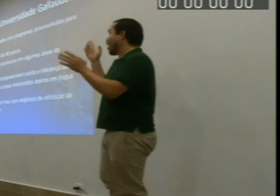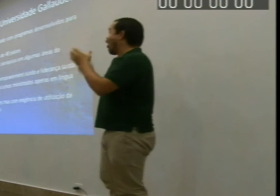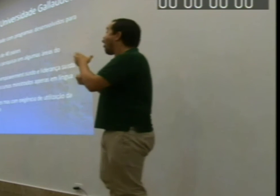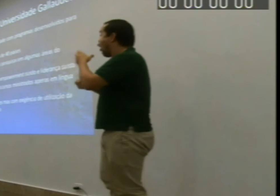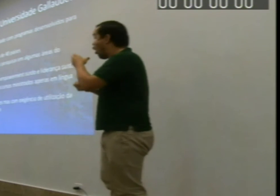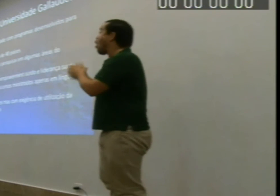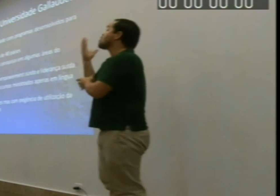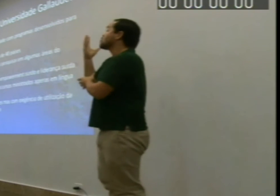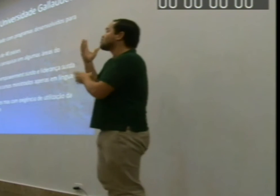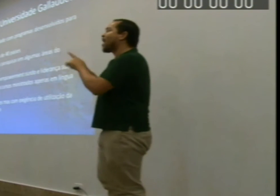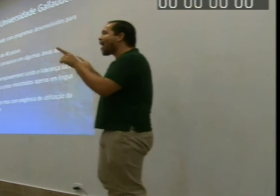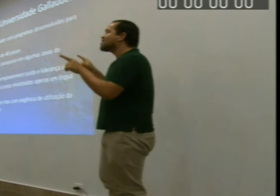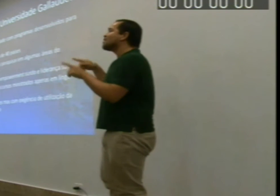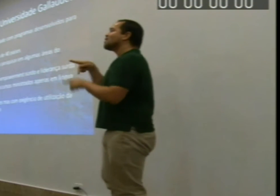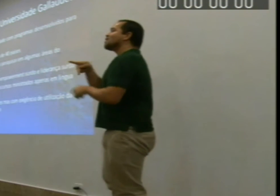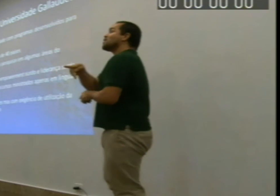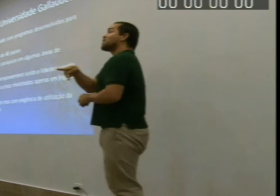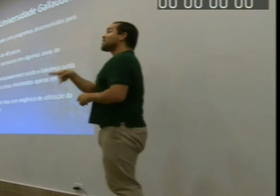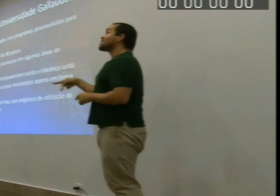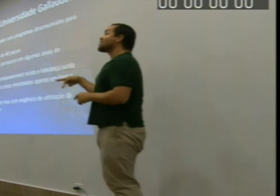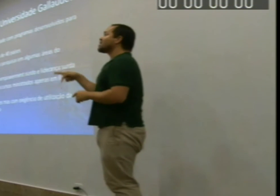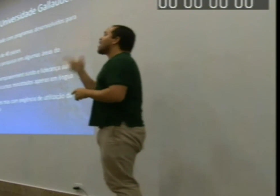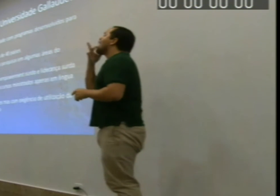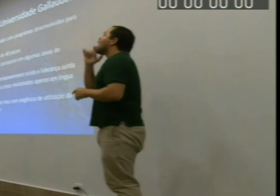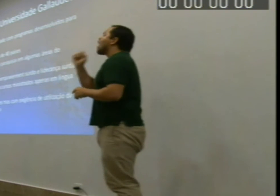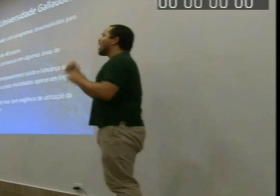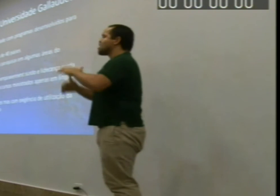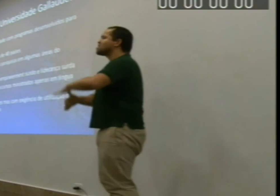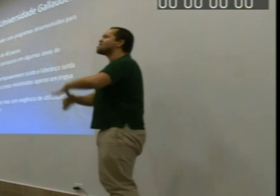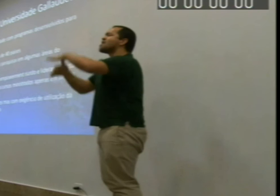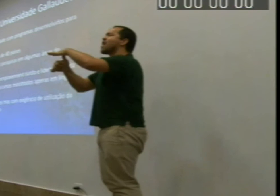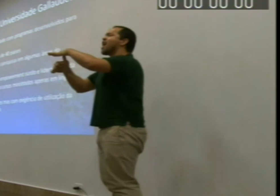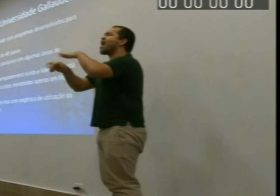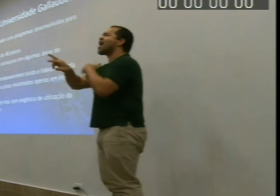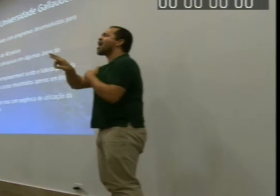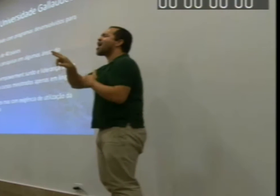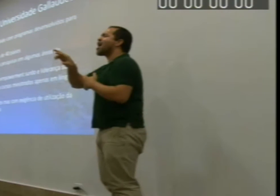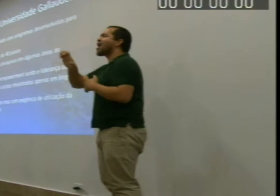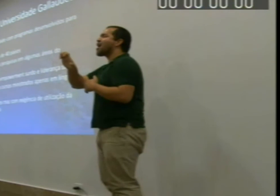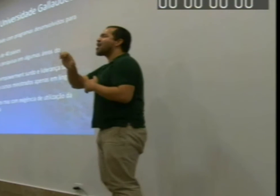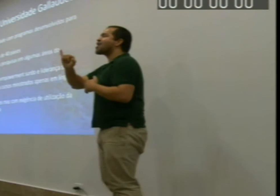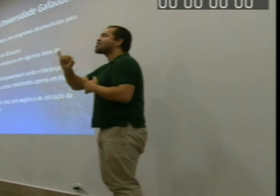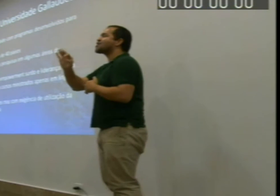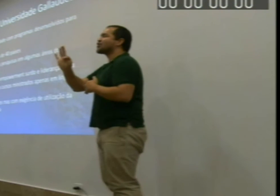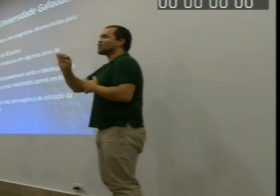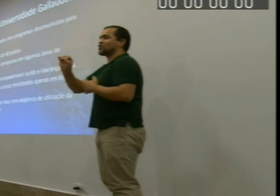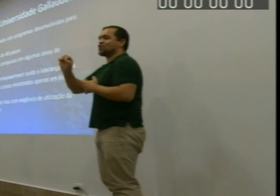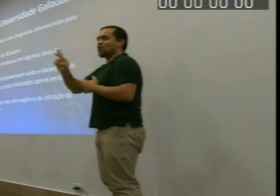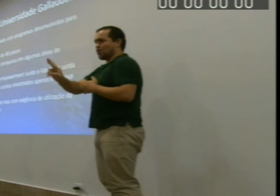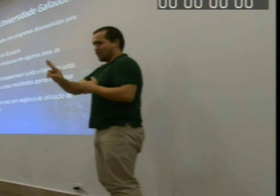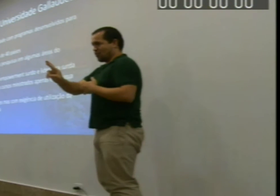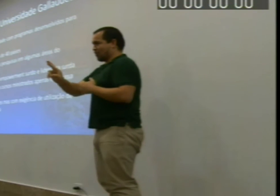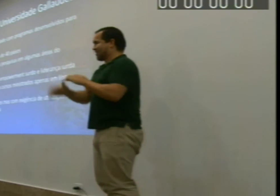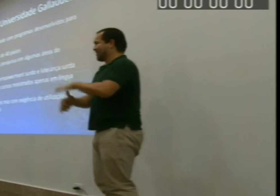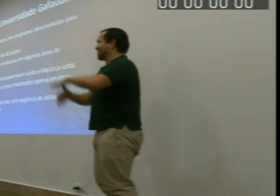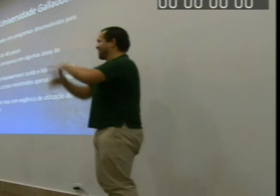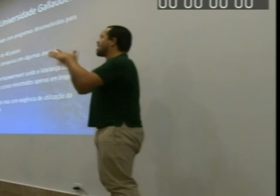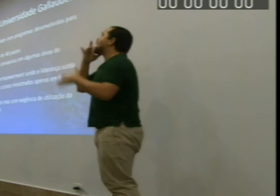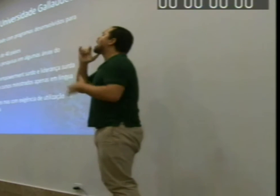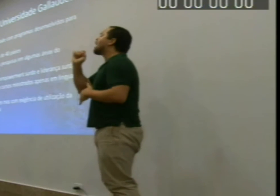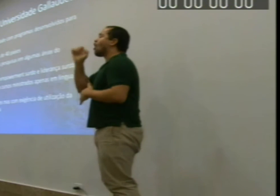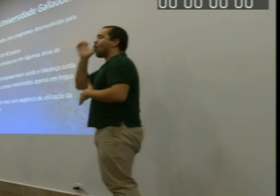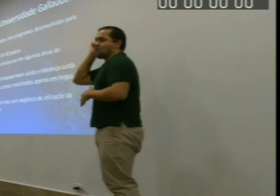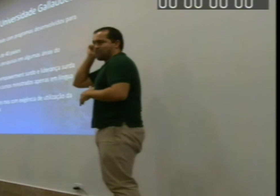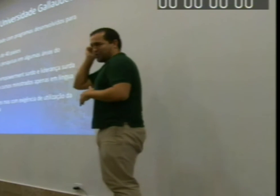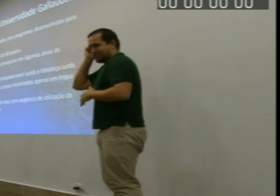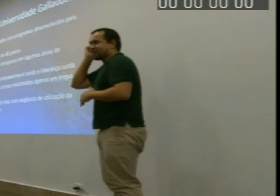antigamente não era eh o presidente o reitor